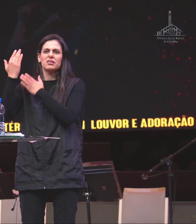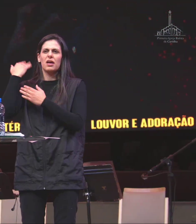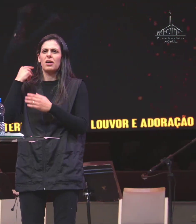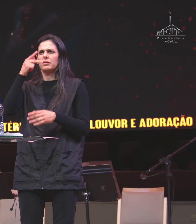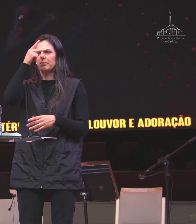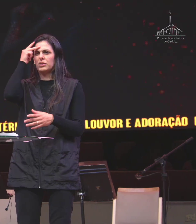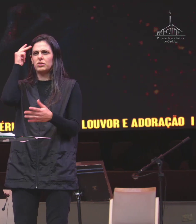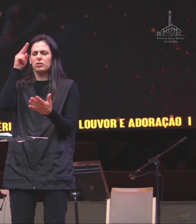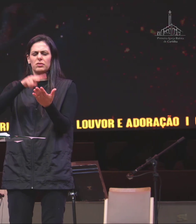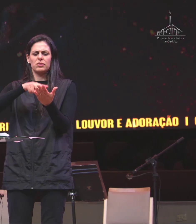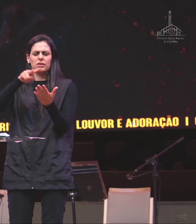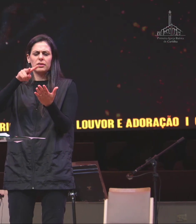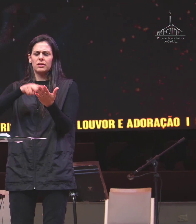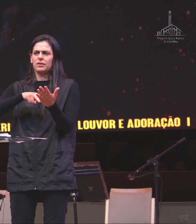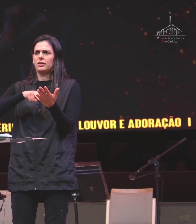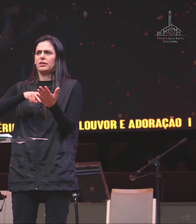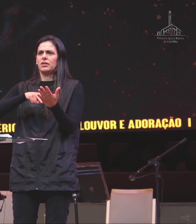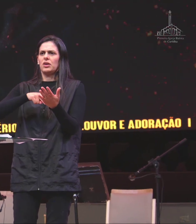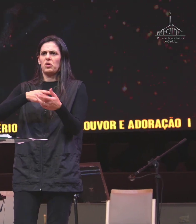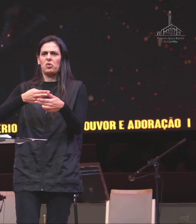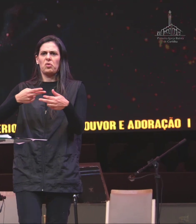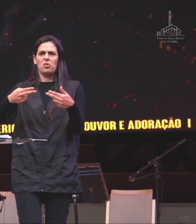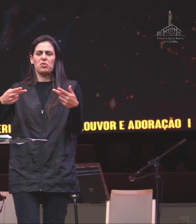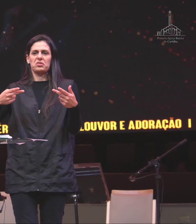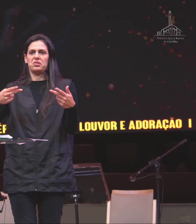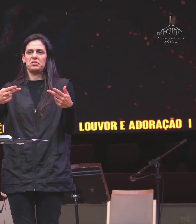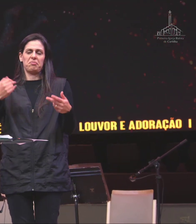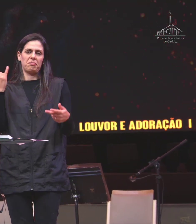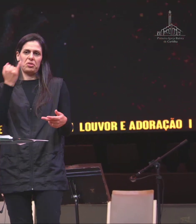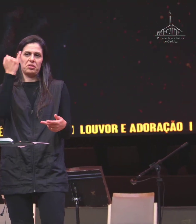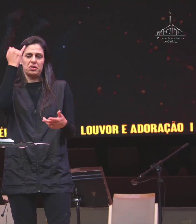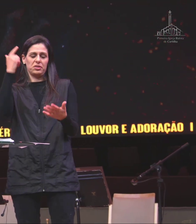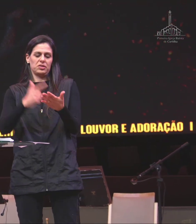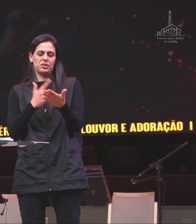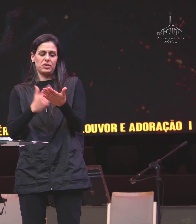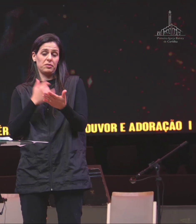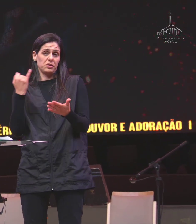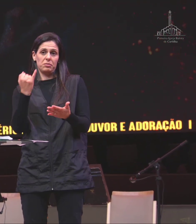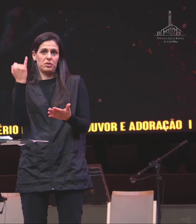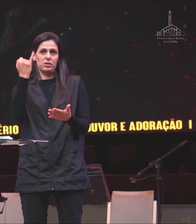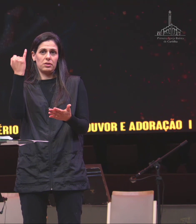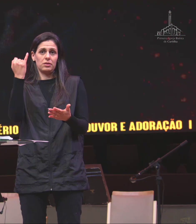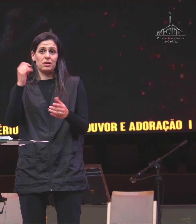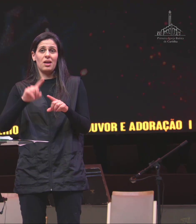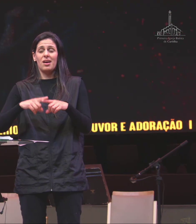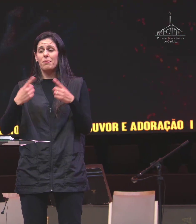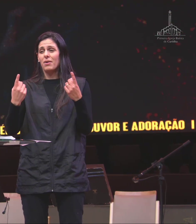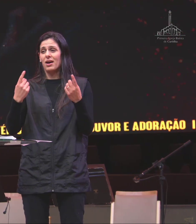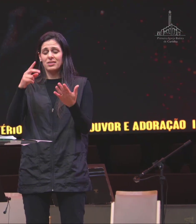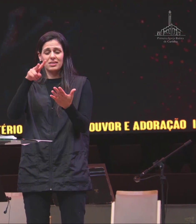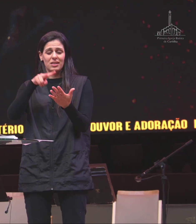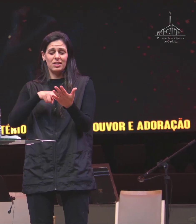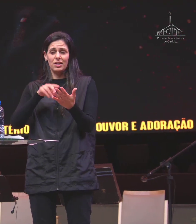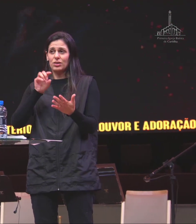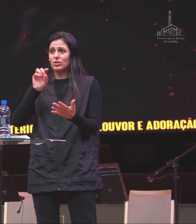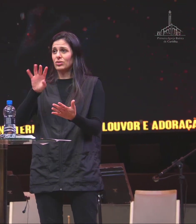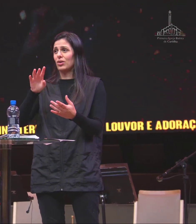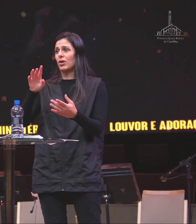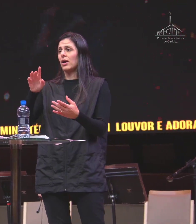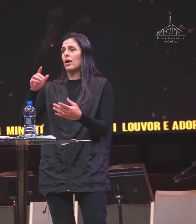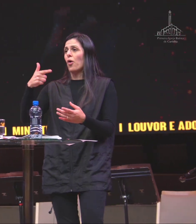transformar. Não seja essa pessoa. Não seja. Você precisa orar. Não sei, de repente você está orando por uma amiga,